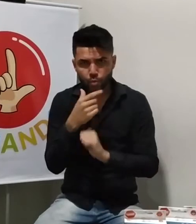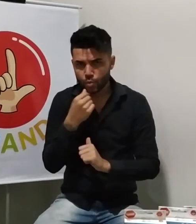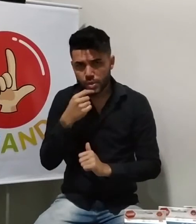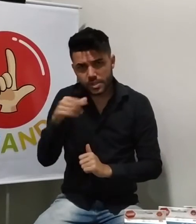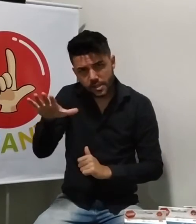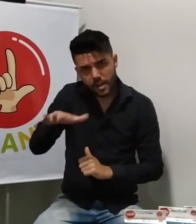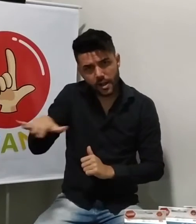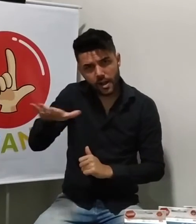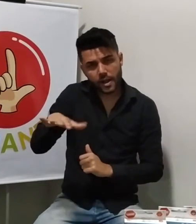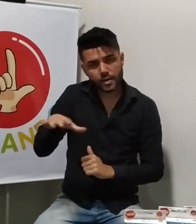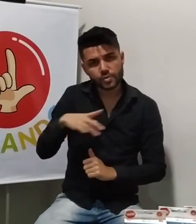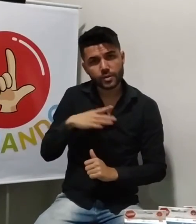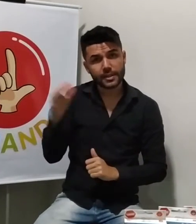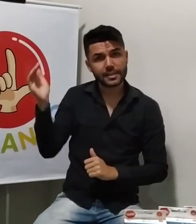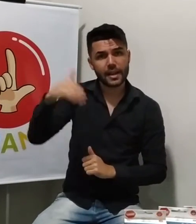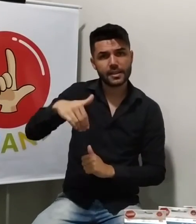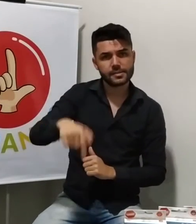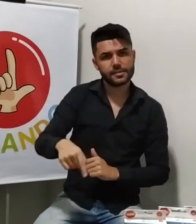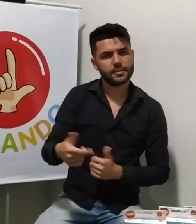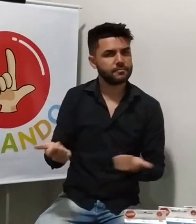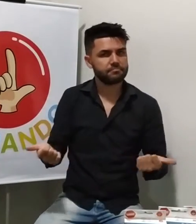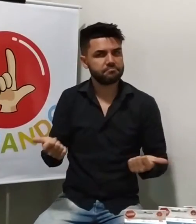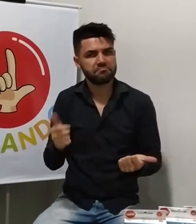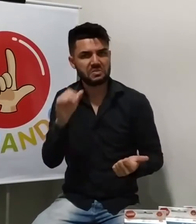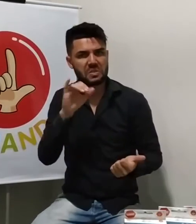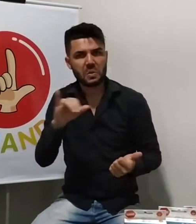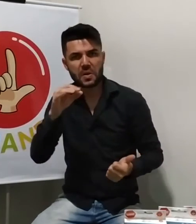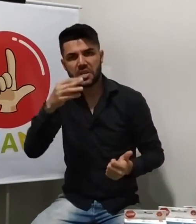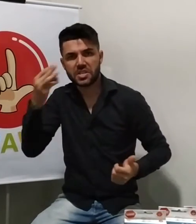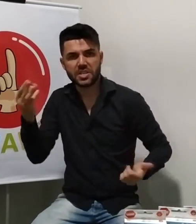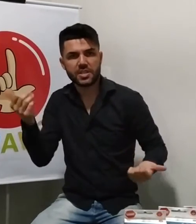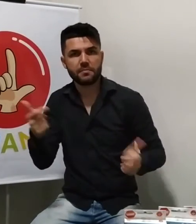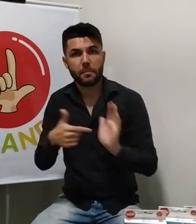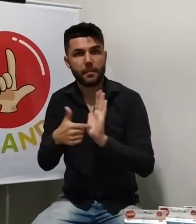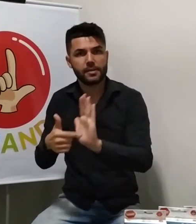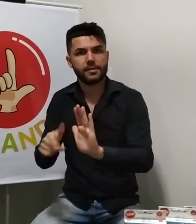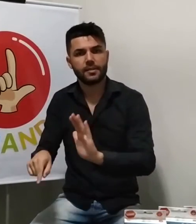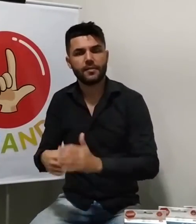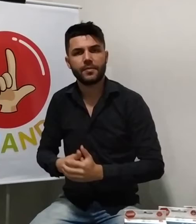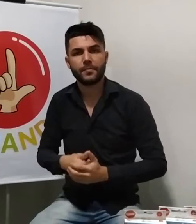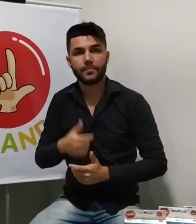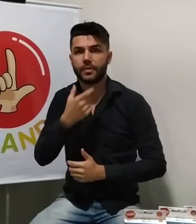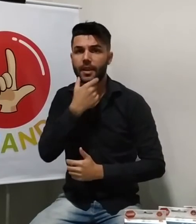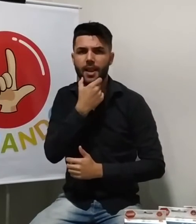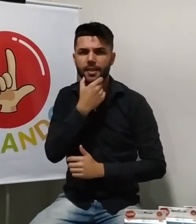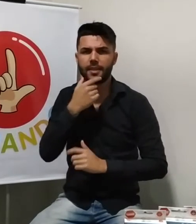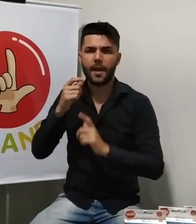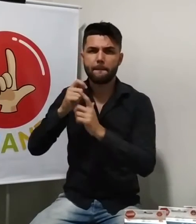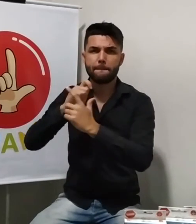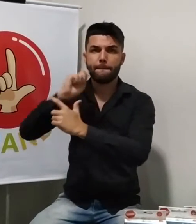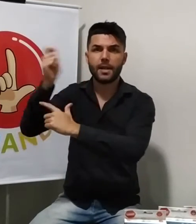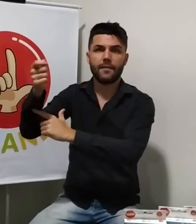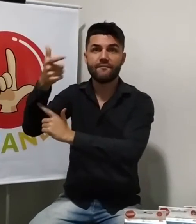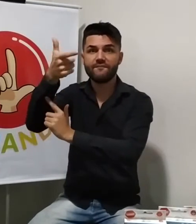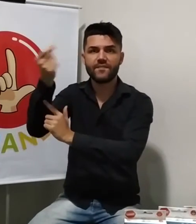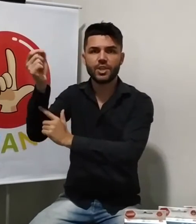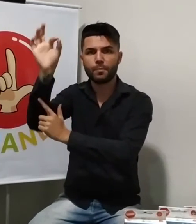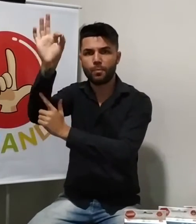negócio que eu aprendi a partir disso aí era que a gente, num primeiro momento, era super inovador por causa do modelo de negócio, né? Chegar com um modelo de negócio totalmente diferente,